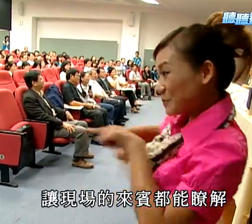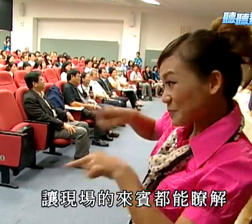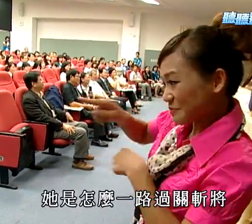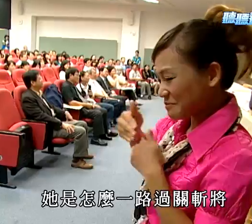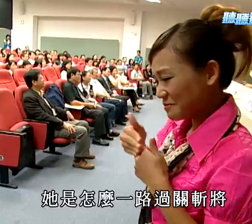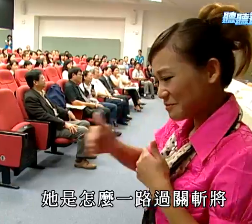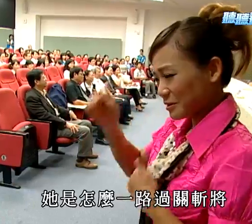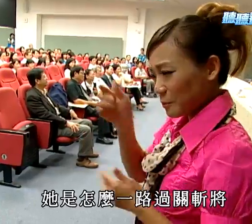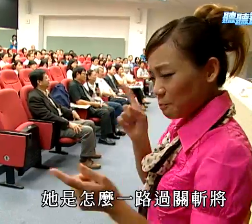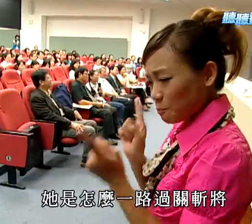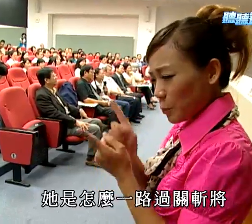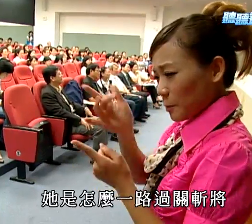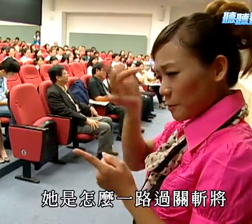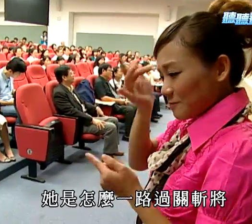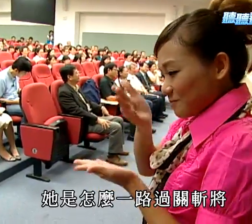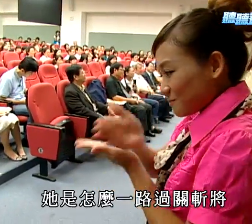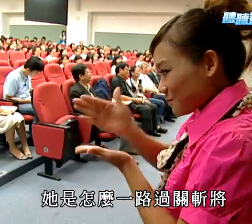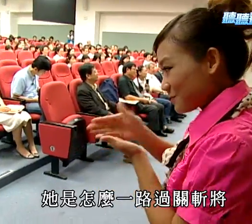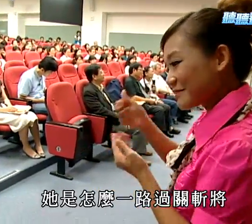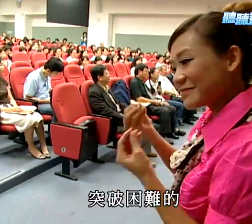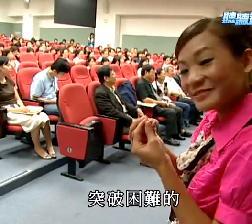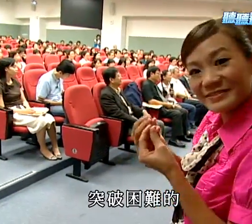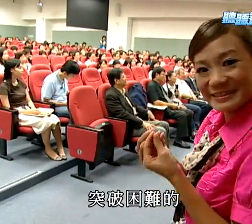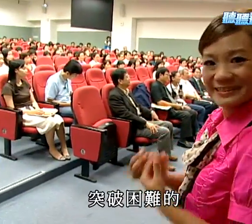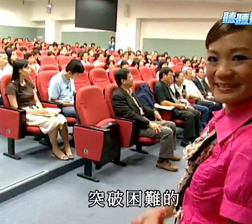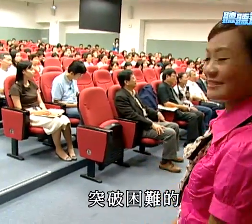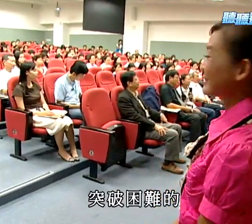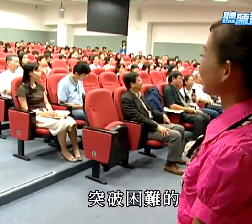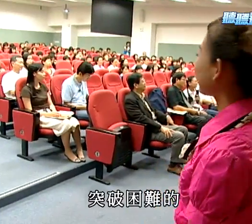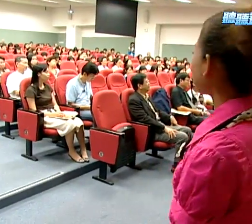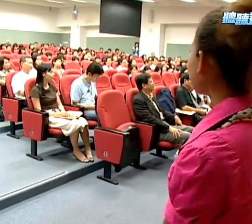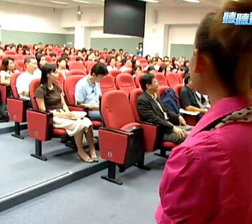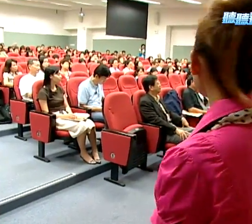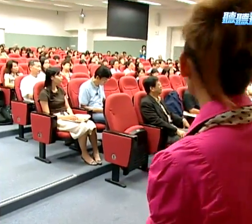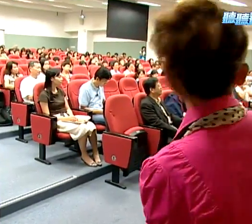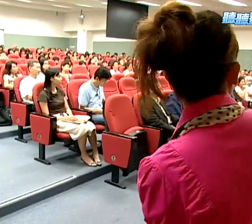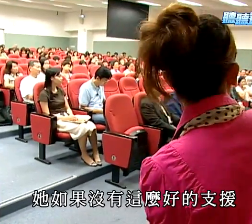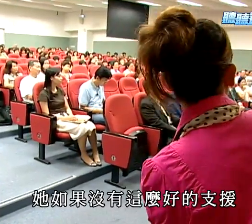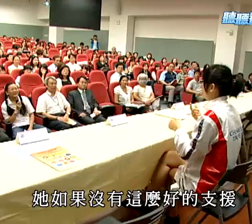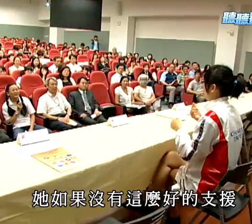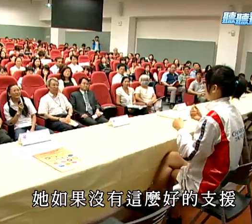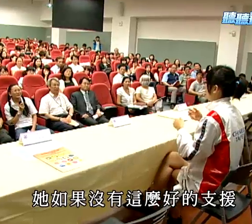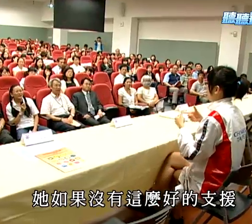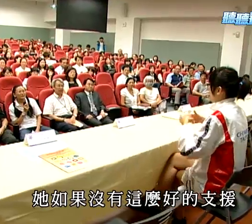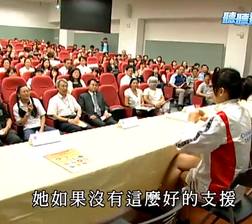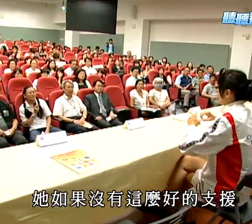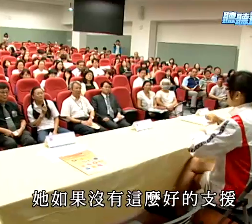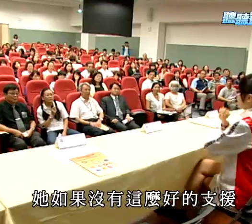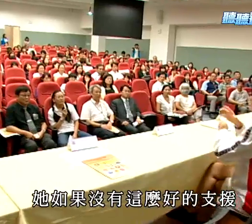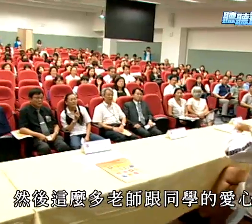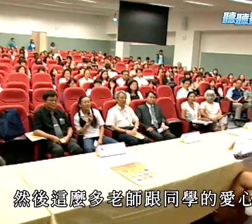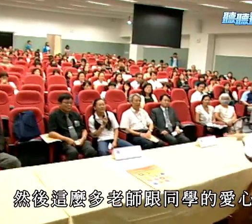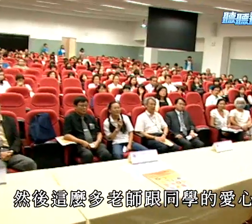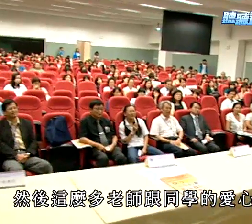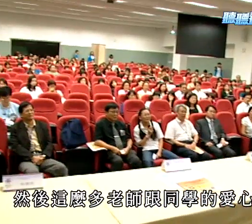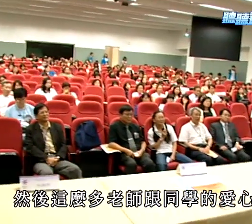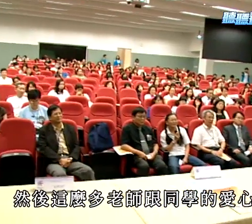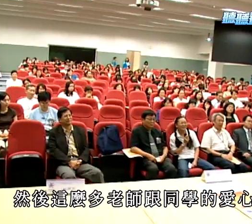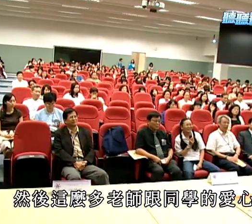他是怎么一路过关斩将、突破困难的。 他如果没有这么好的资源，然后这么多老师